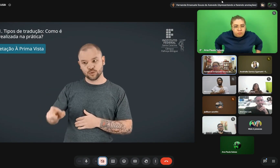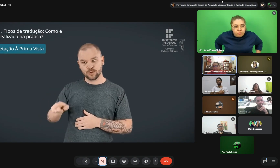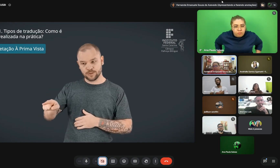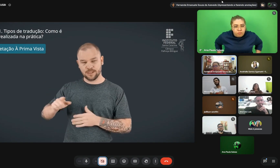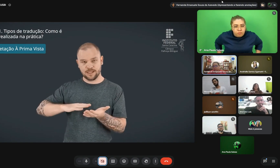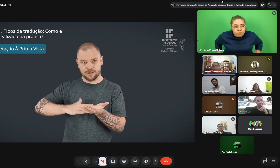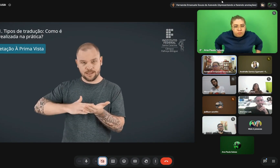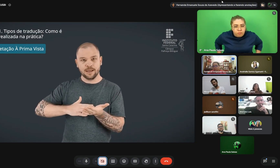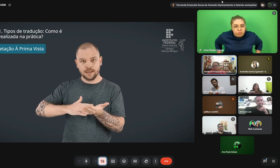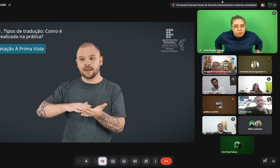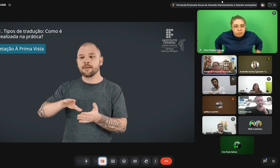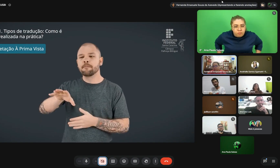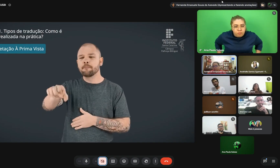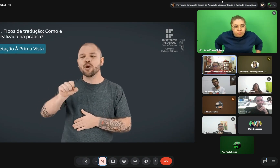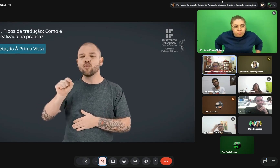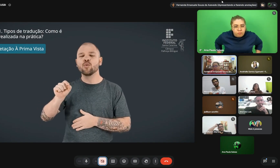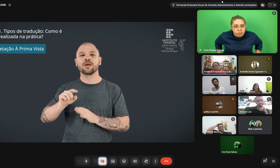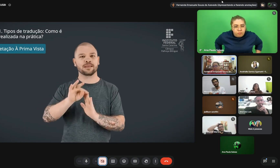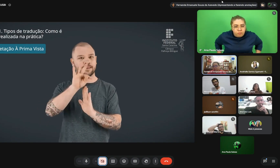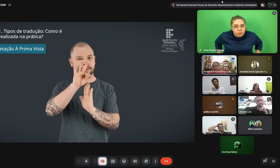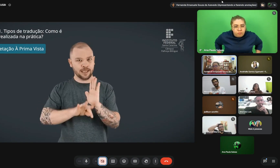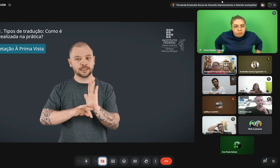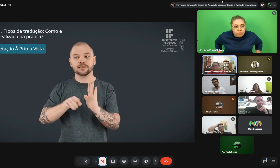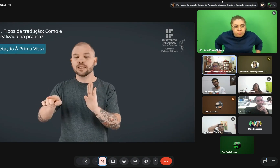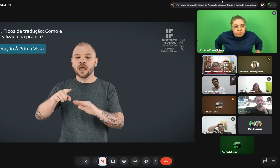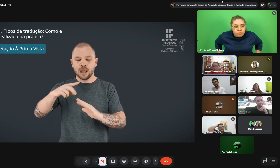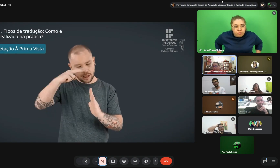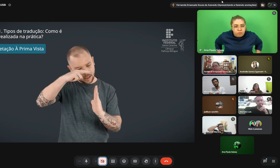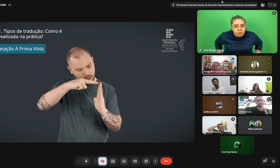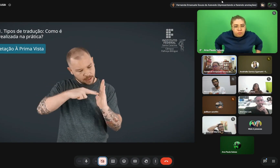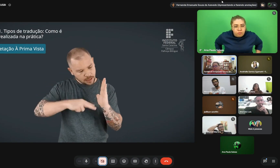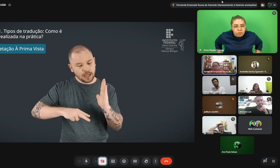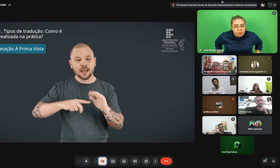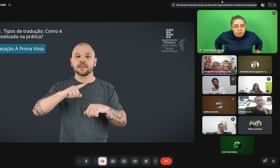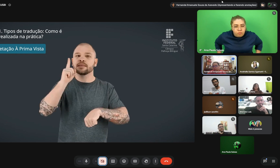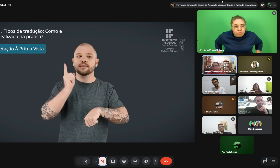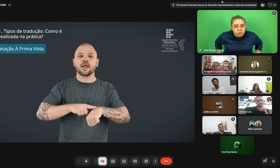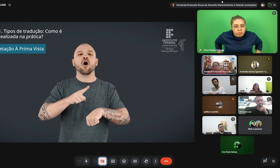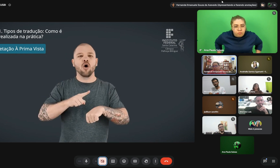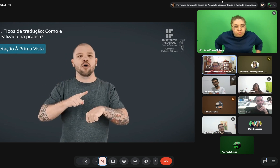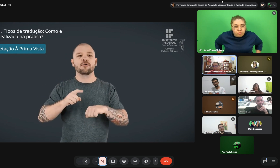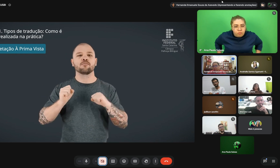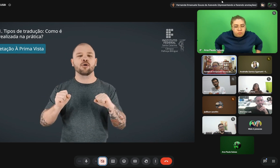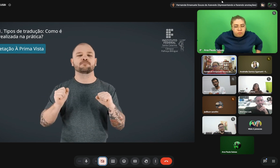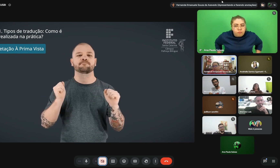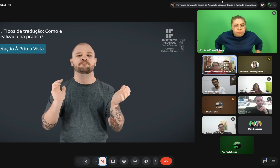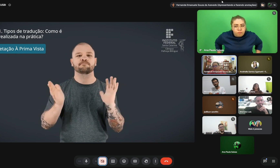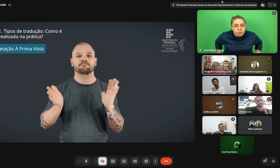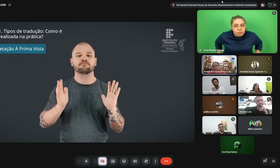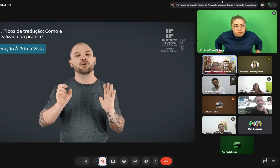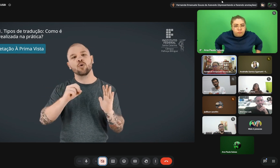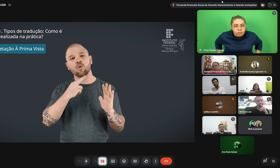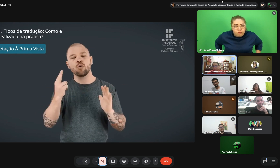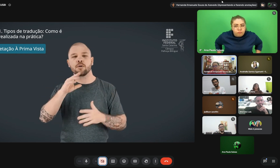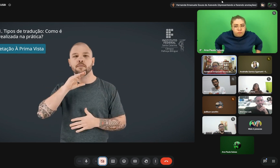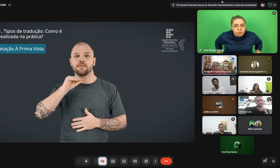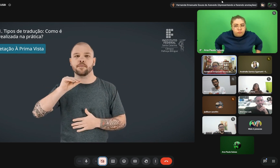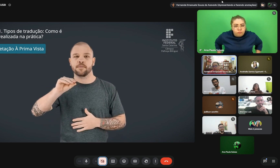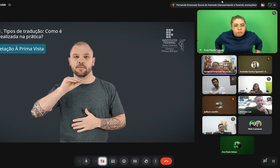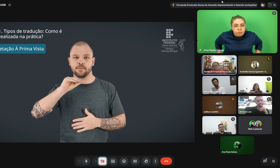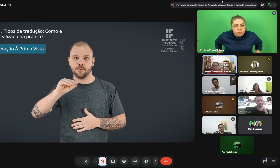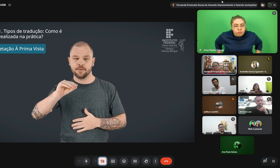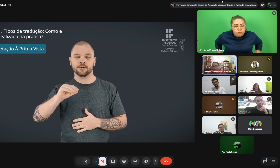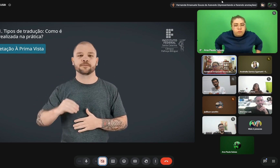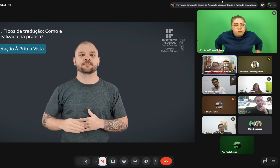Essa interpretação à prima vista, ela pega, por exemplo, uma ficha, um documento, ela vai ler na hora e vai fazer a